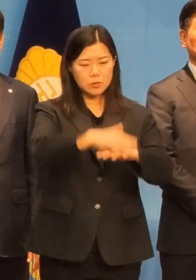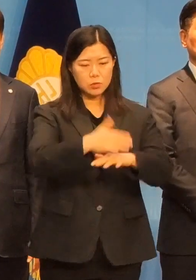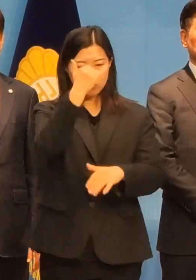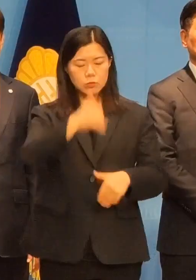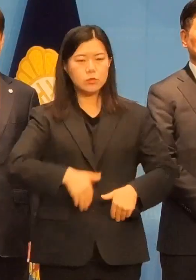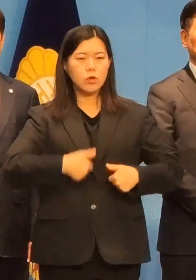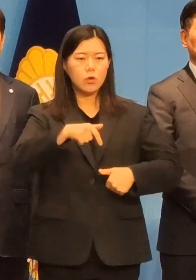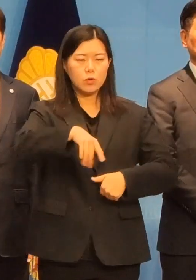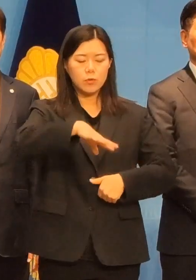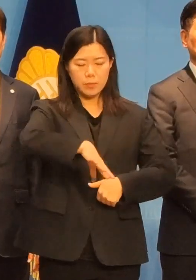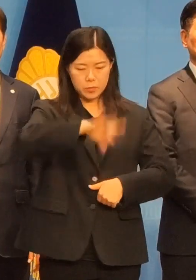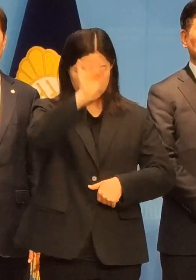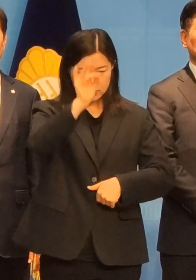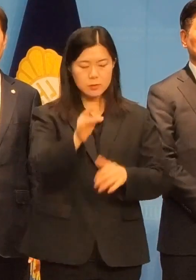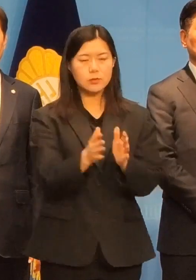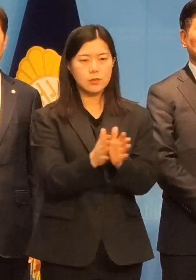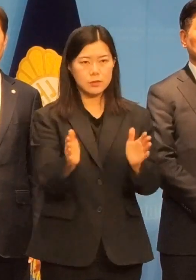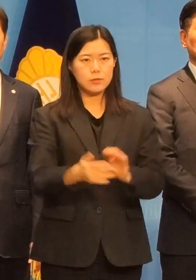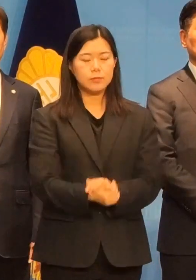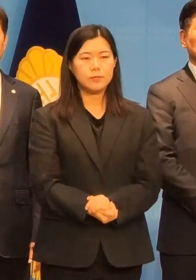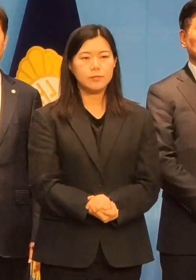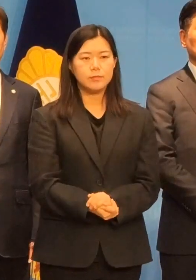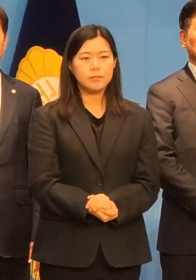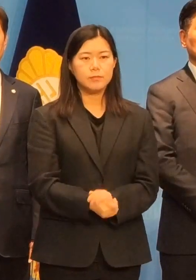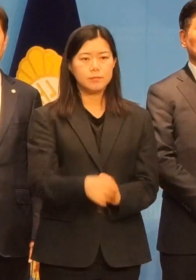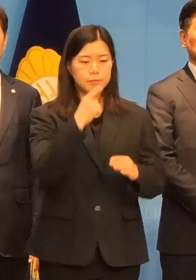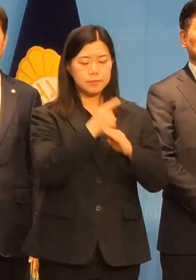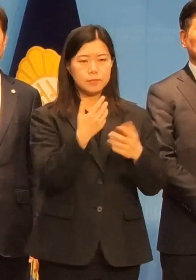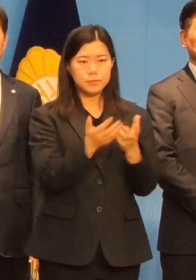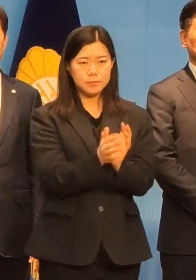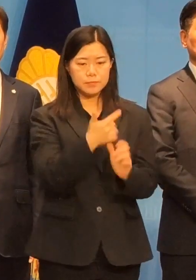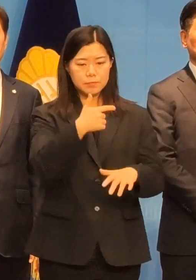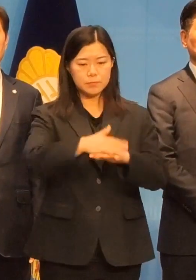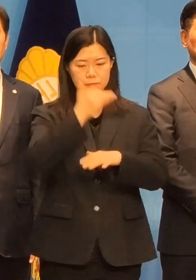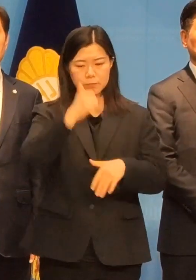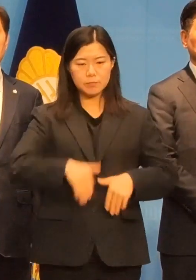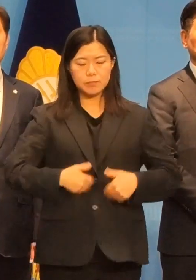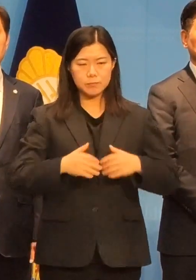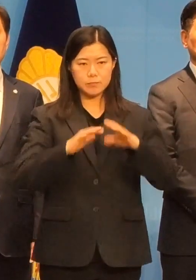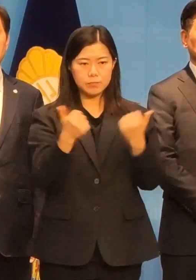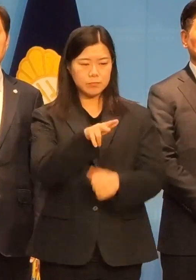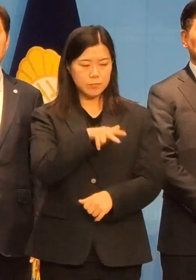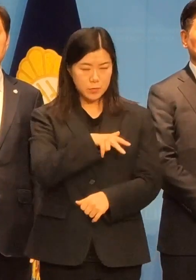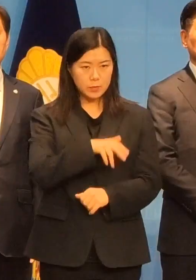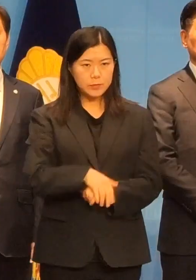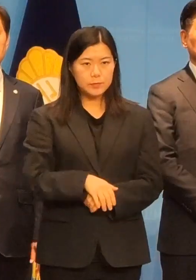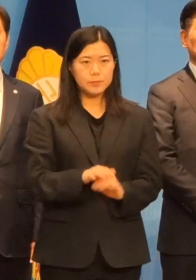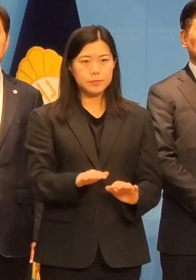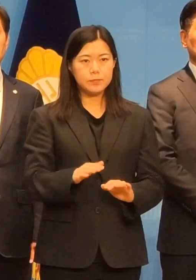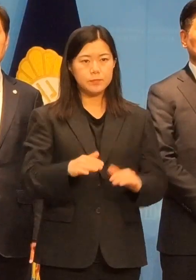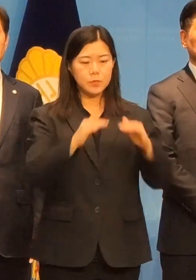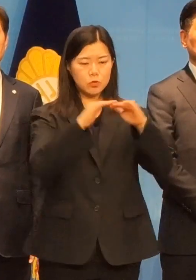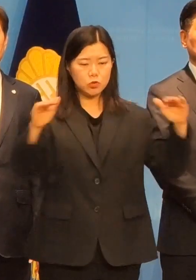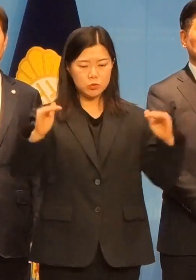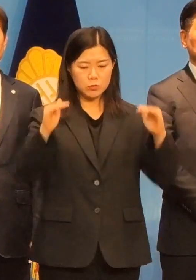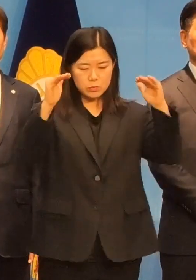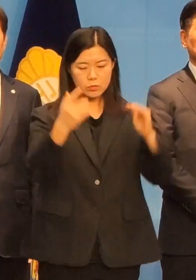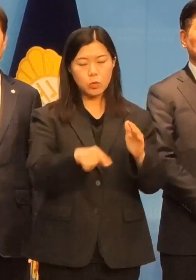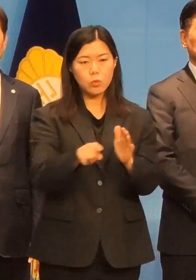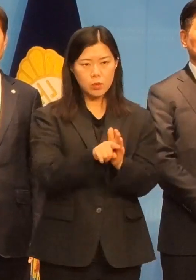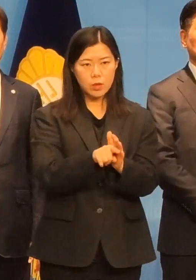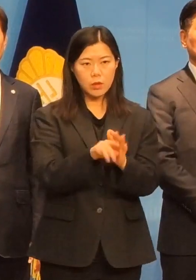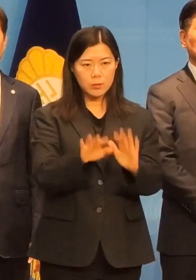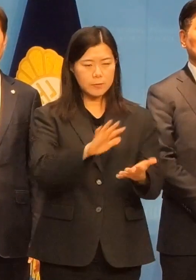충청에서 시작하겠습니다. 더불어민주당 대전 충남 국회의원 일동은 균형 성장을 위한